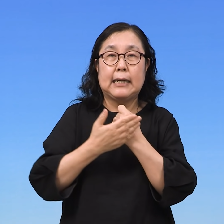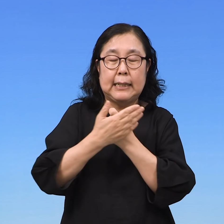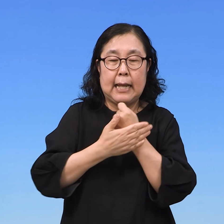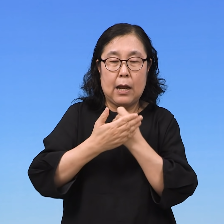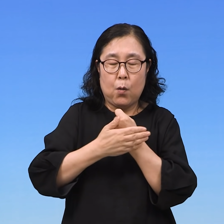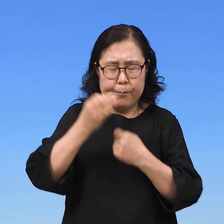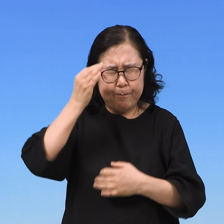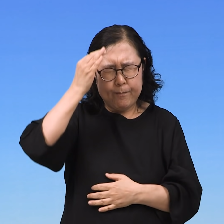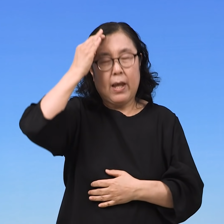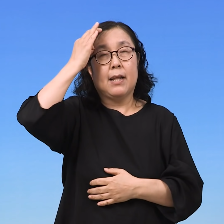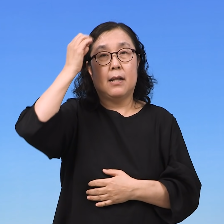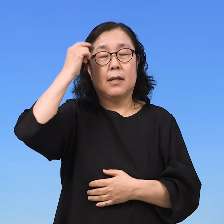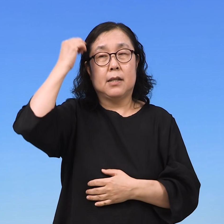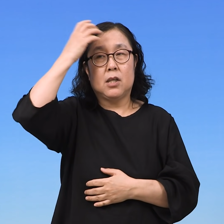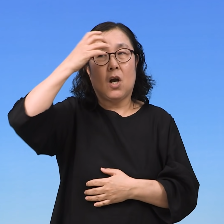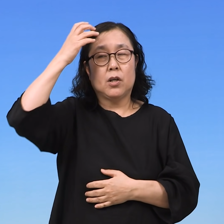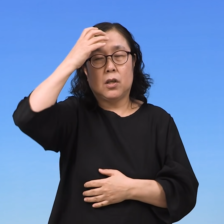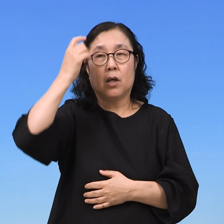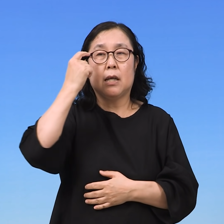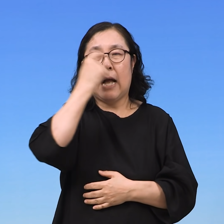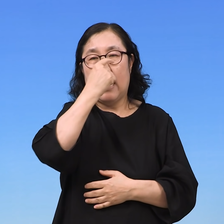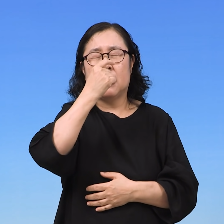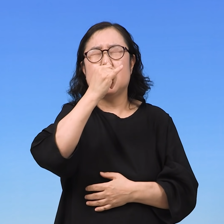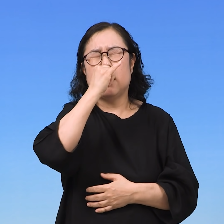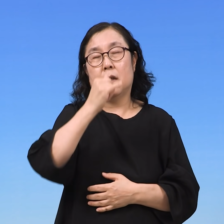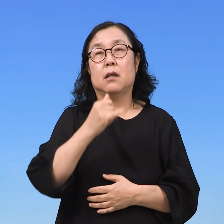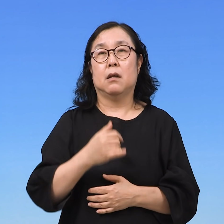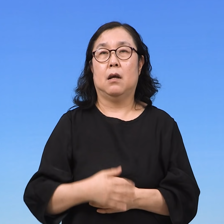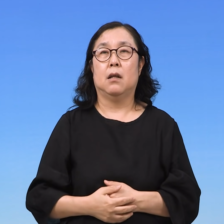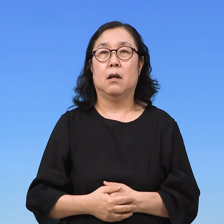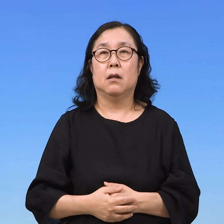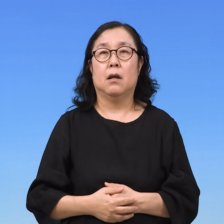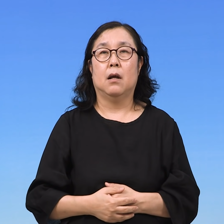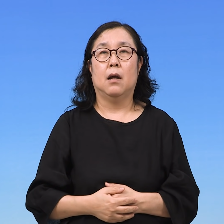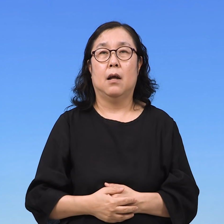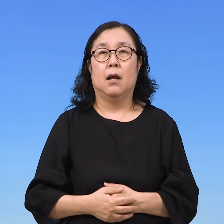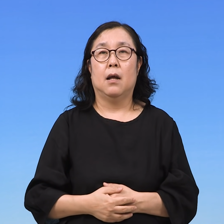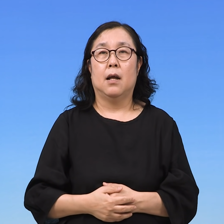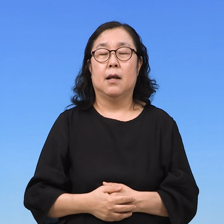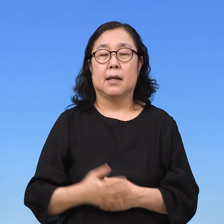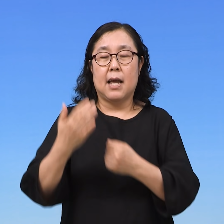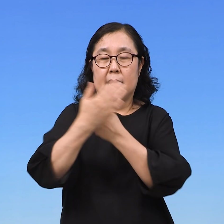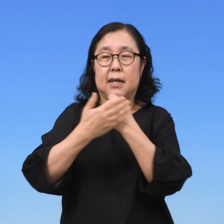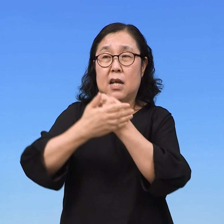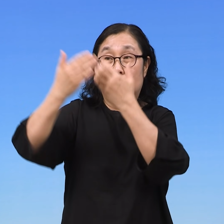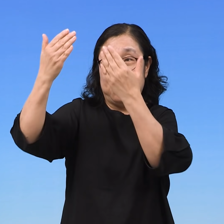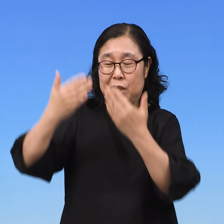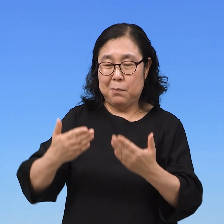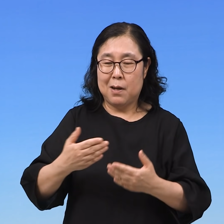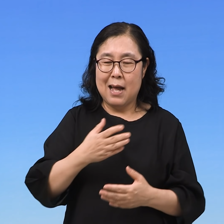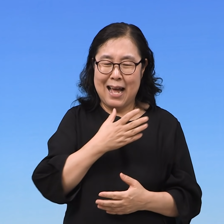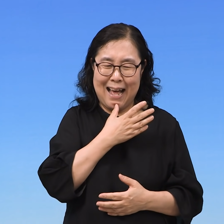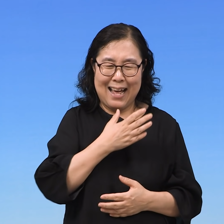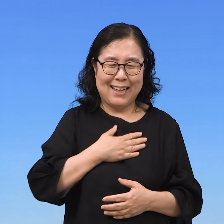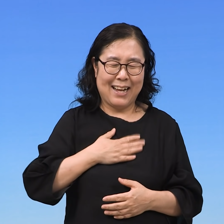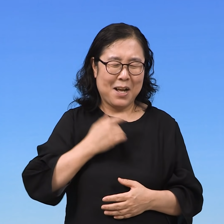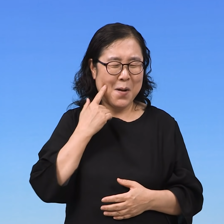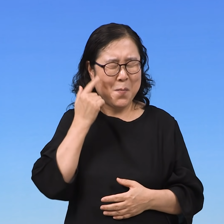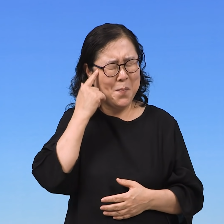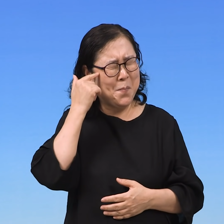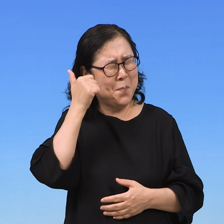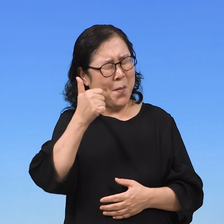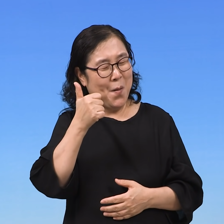은혜로 아는 영안, 실컷 은혜 주시면 내가 목회를 좀 잘하긴